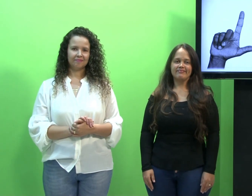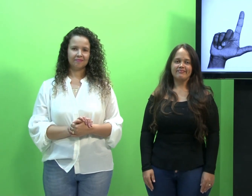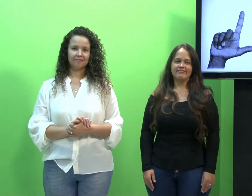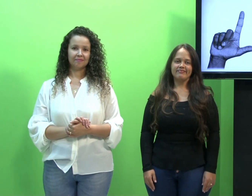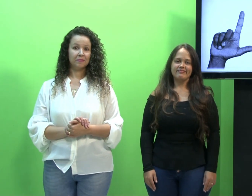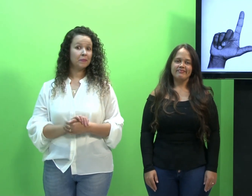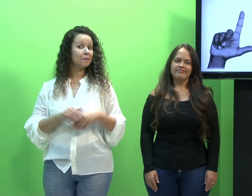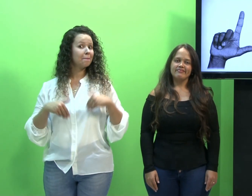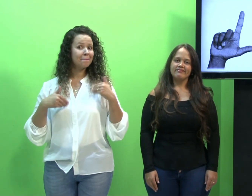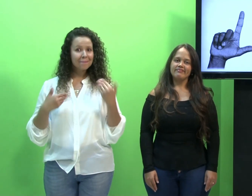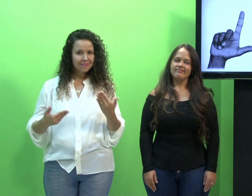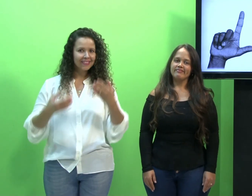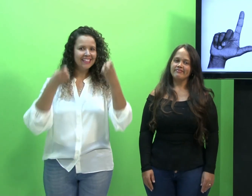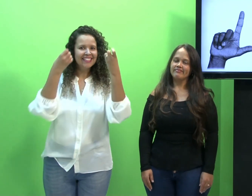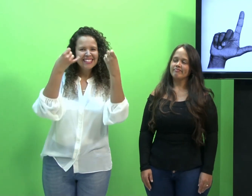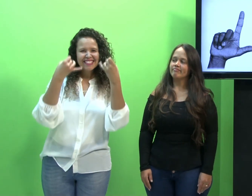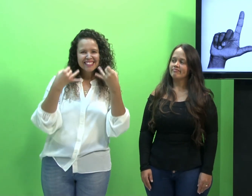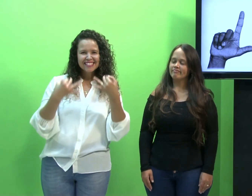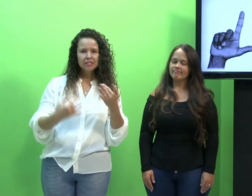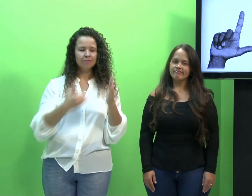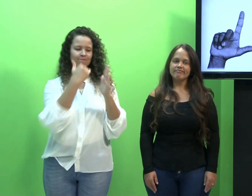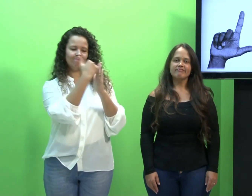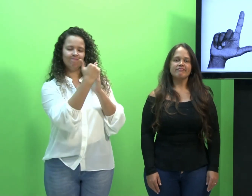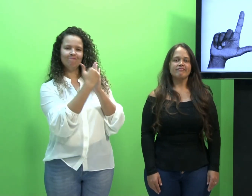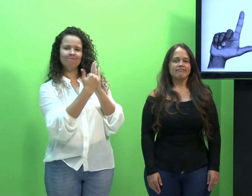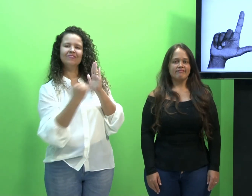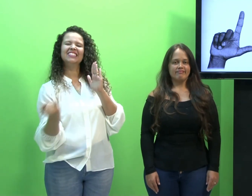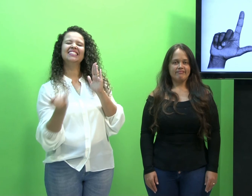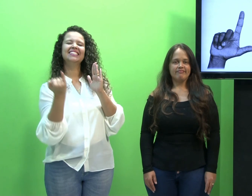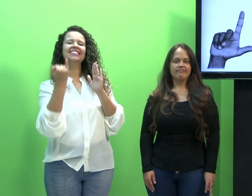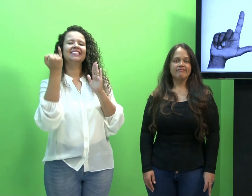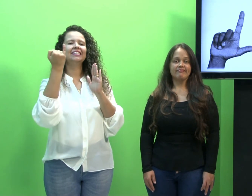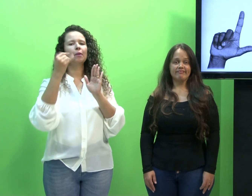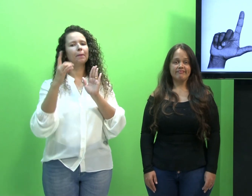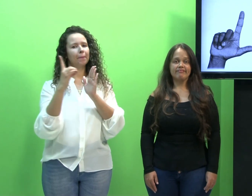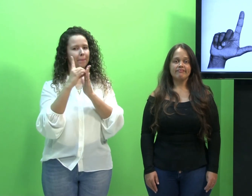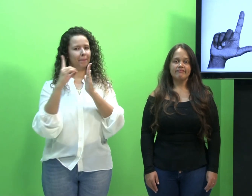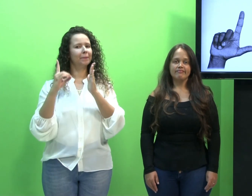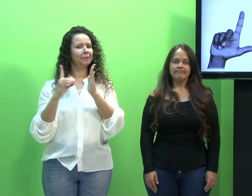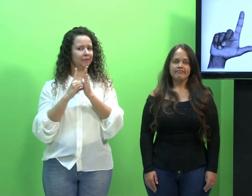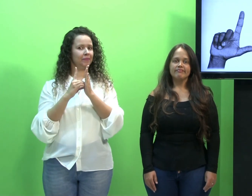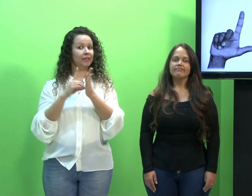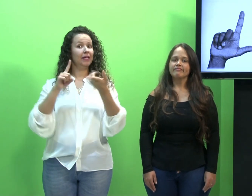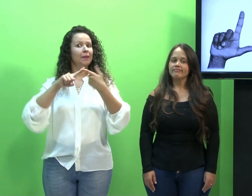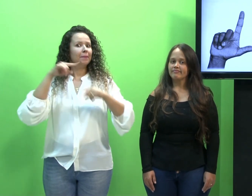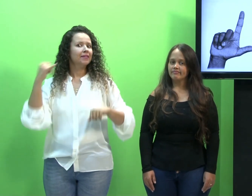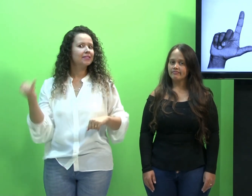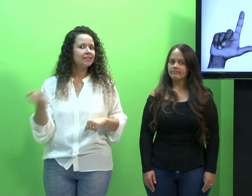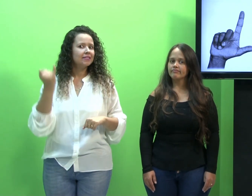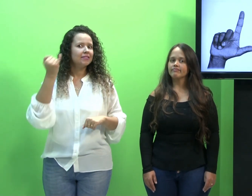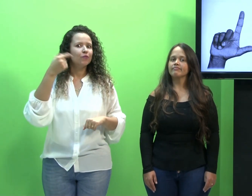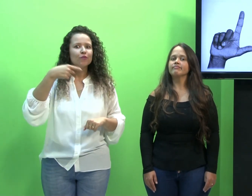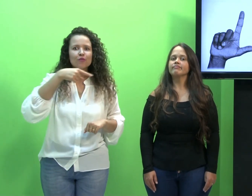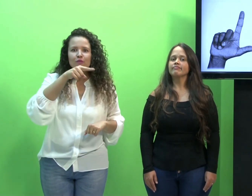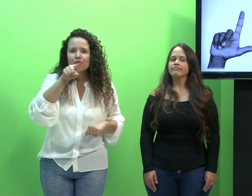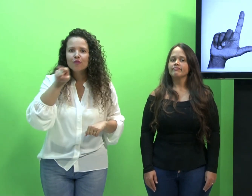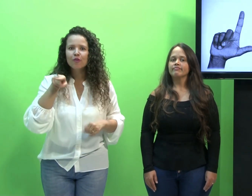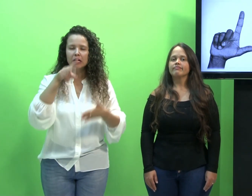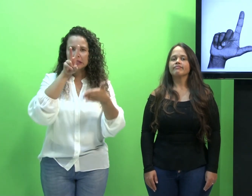Falamos os pontos importantes deste decreto, mas é importante que vocês leiam e estudem a